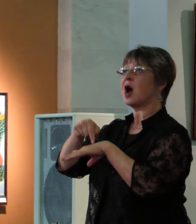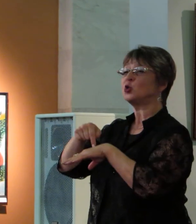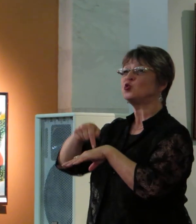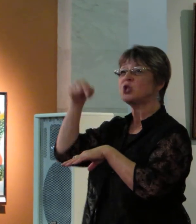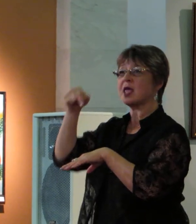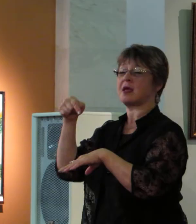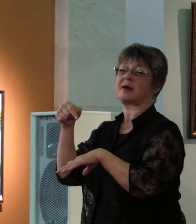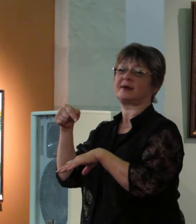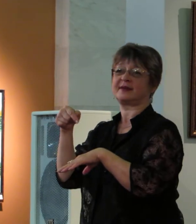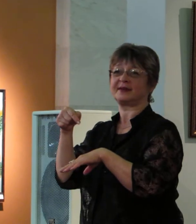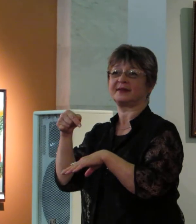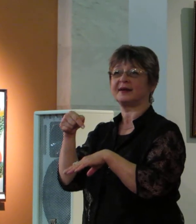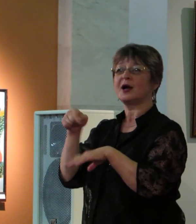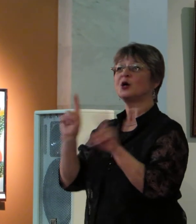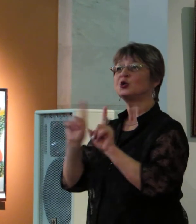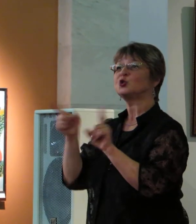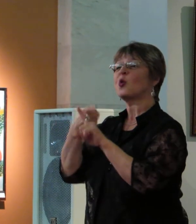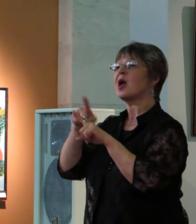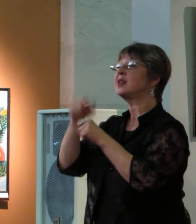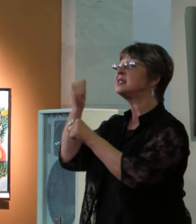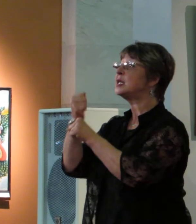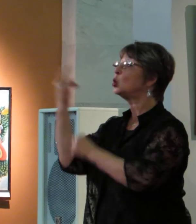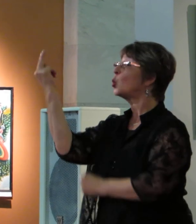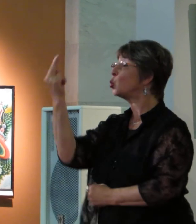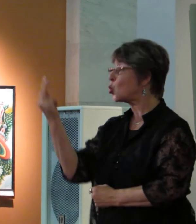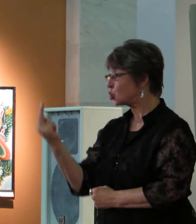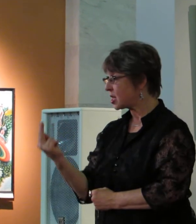ощущения, что это делают художники,